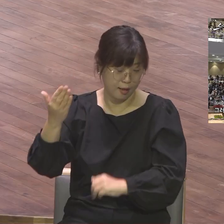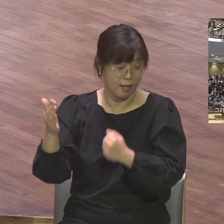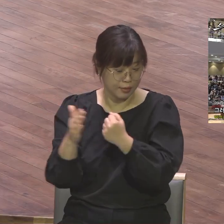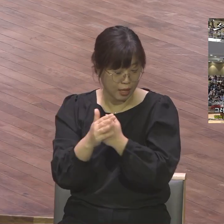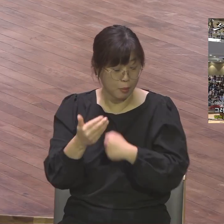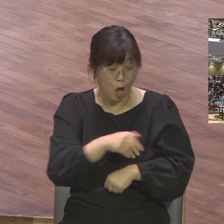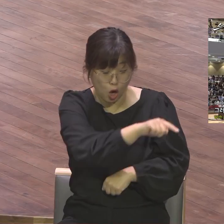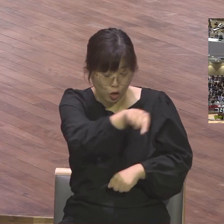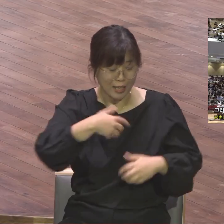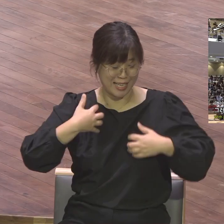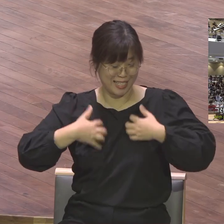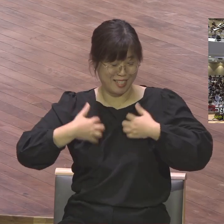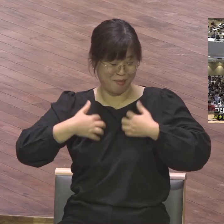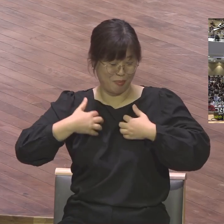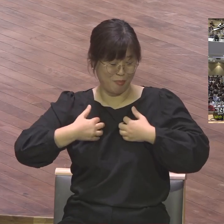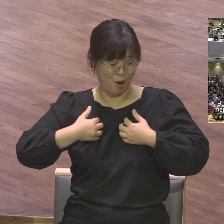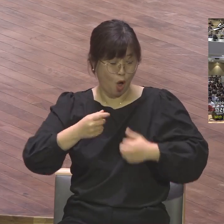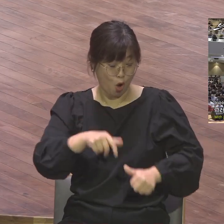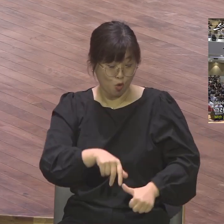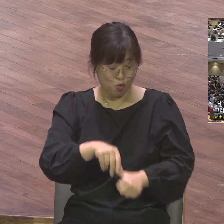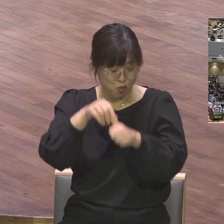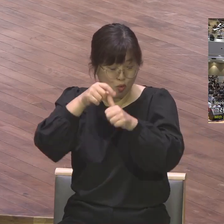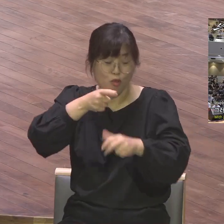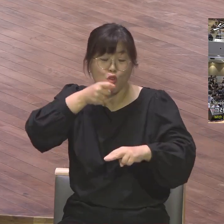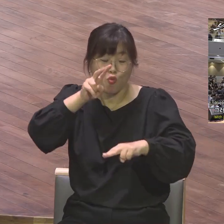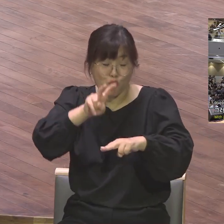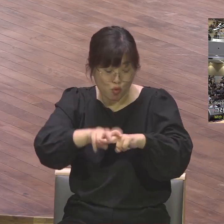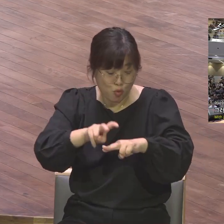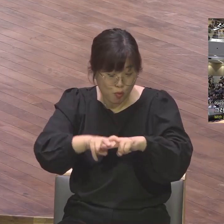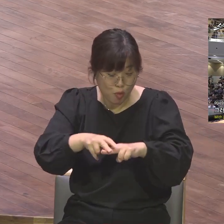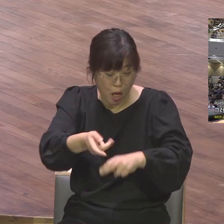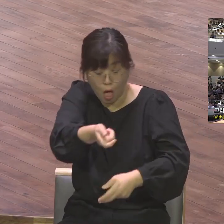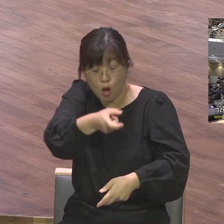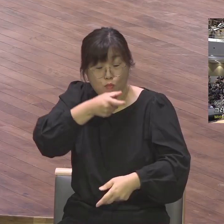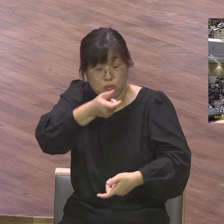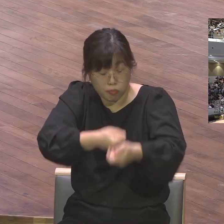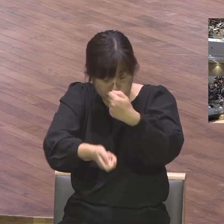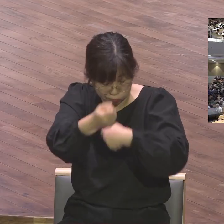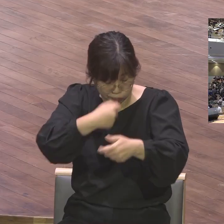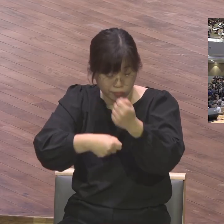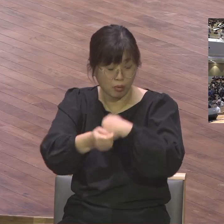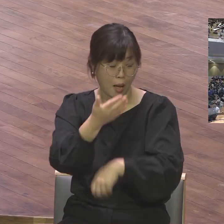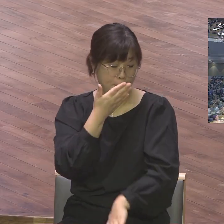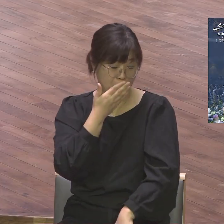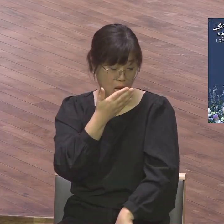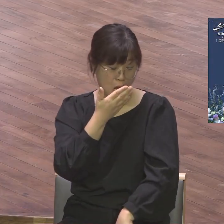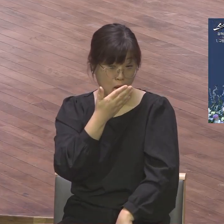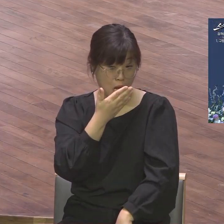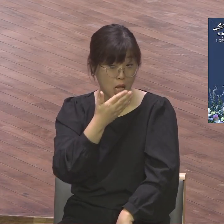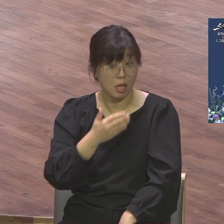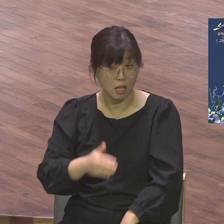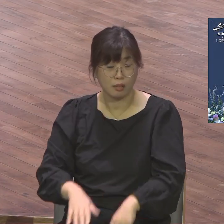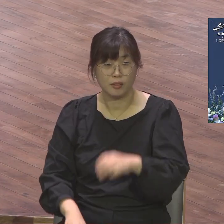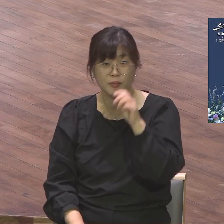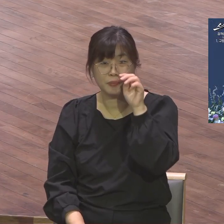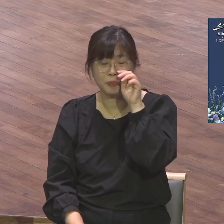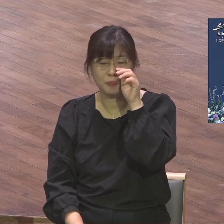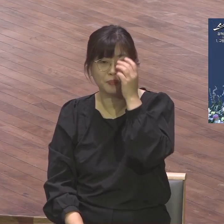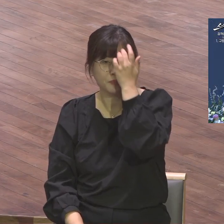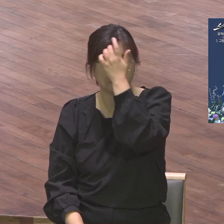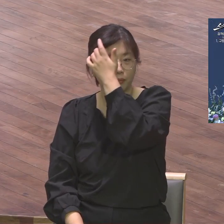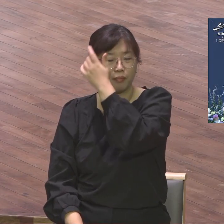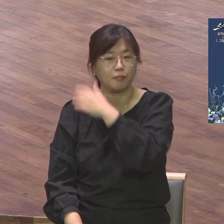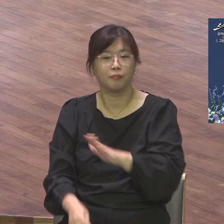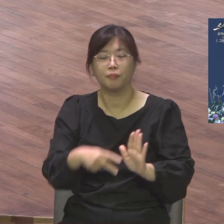그러므로 너희가 기쁨으로 구원의 우물들에서 물을 기르리로다. 자, 본문 말씀은요, 이사야